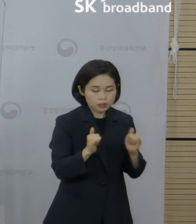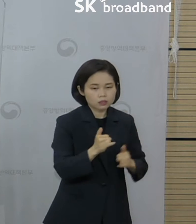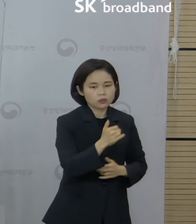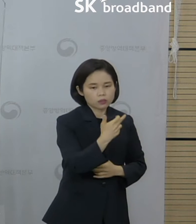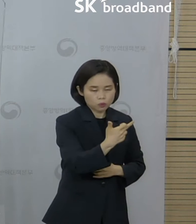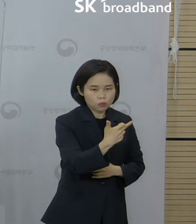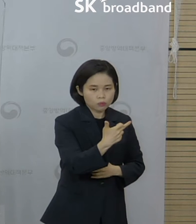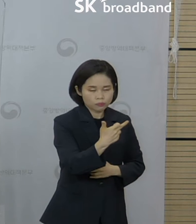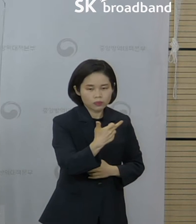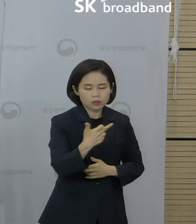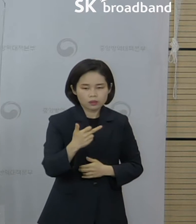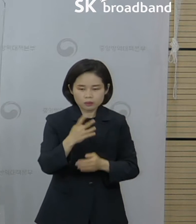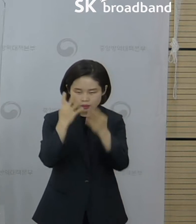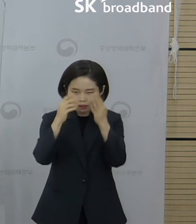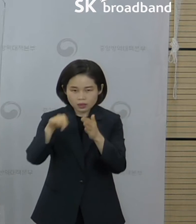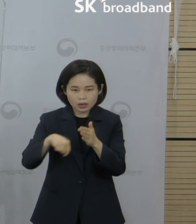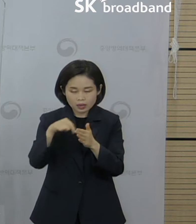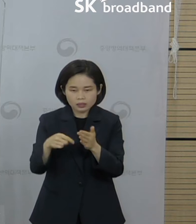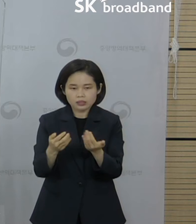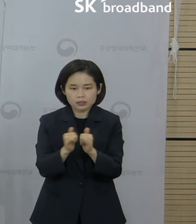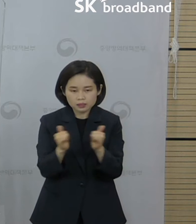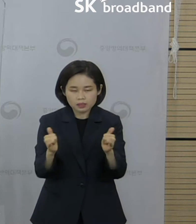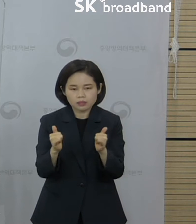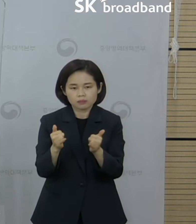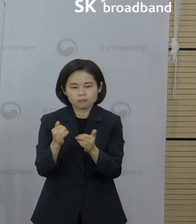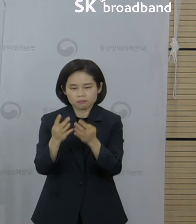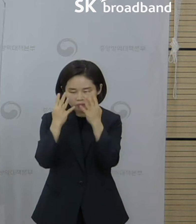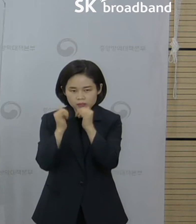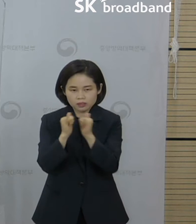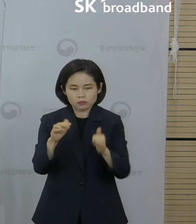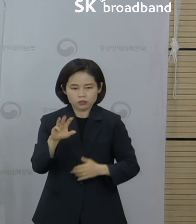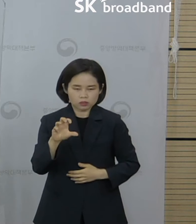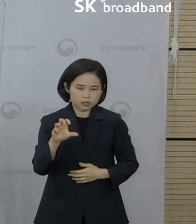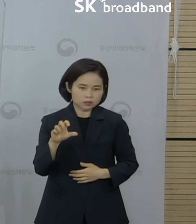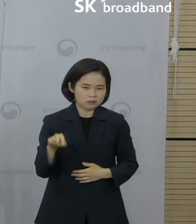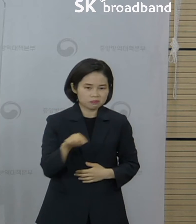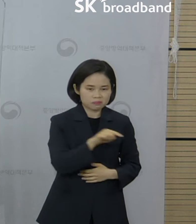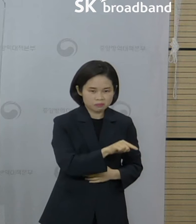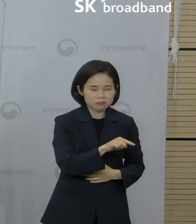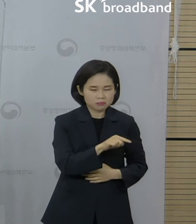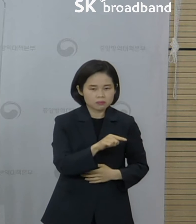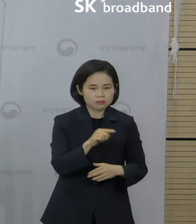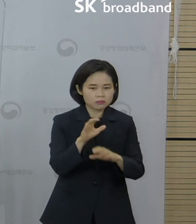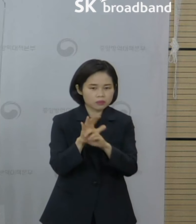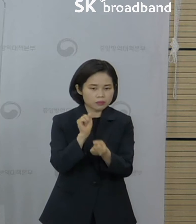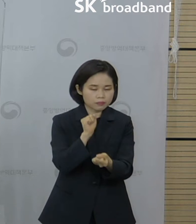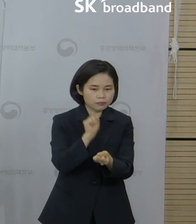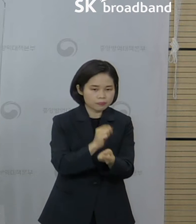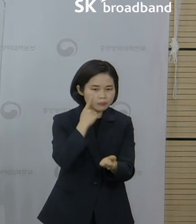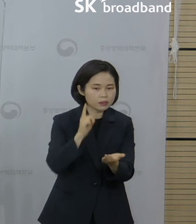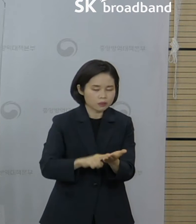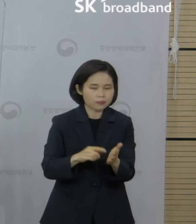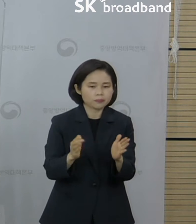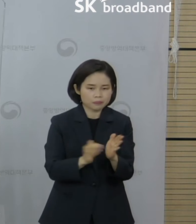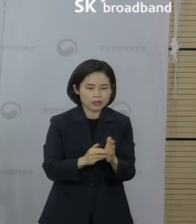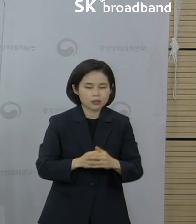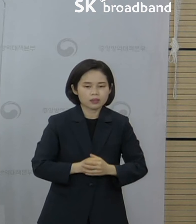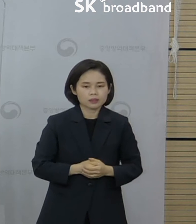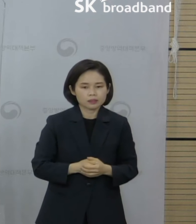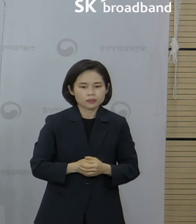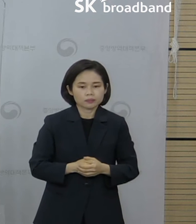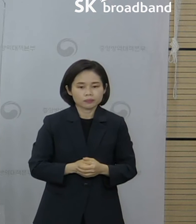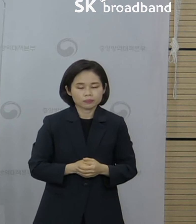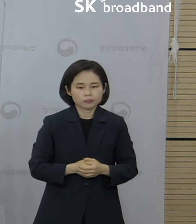17명, 교정시설 종사자와 입소자 중에 35명 해서 52명이 양성으로